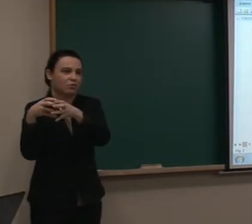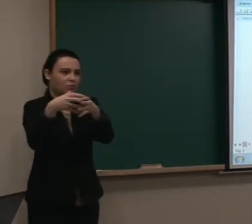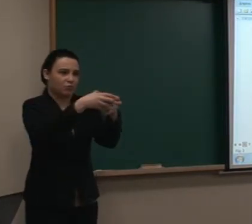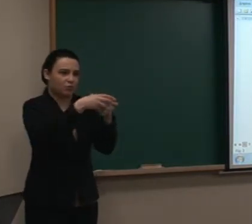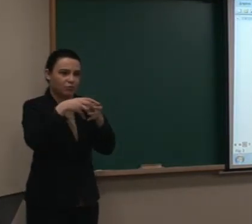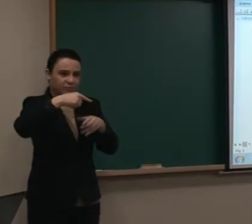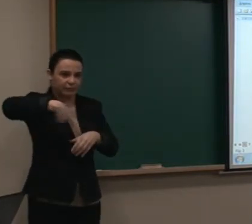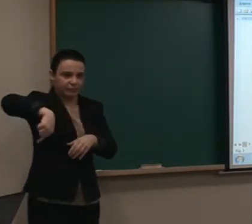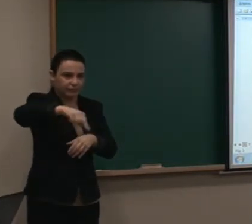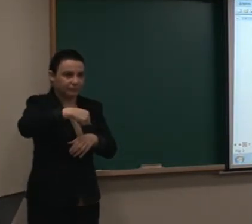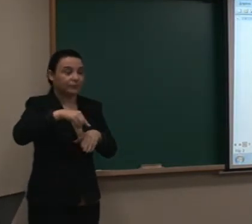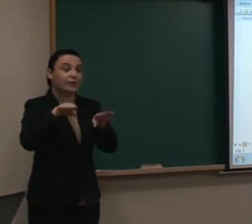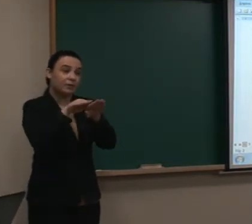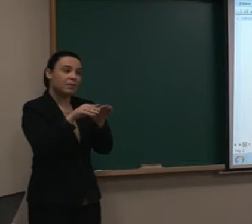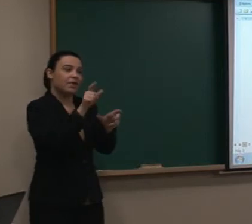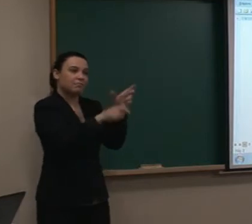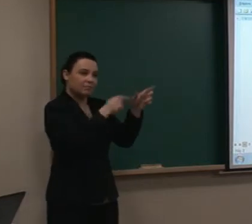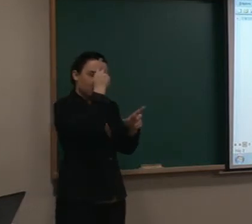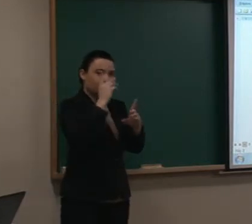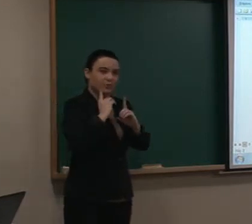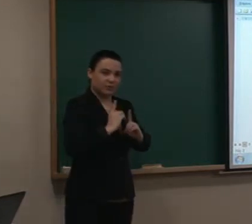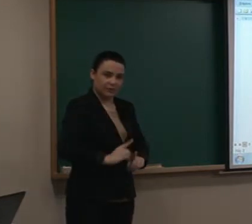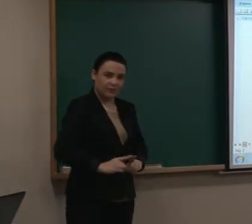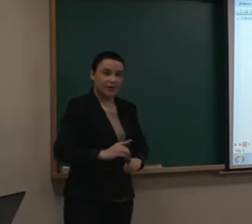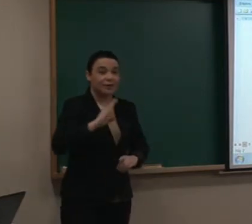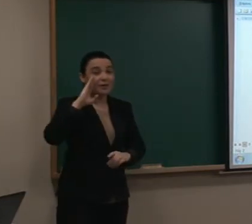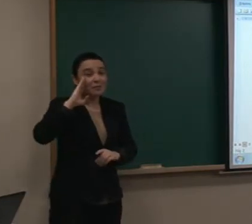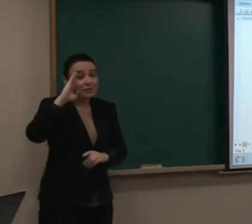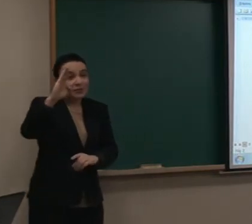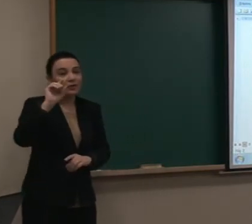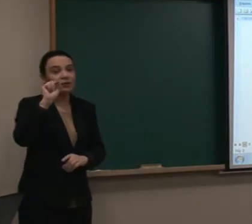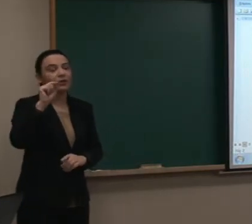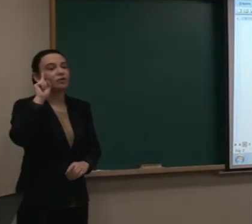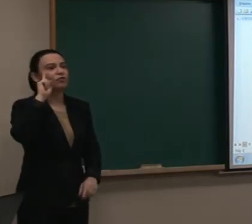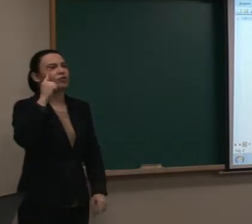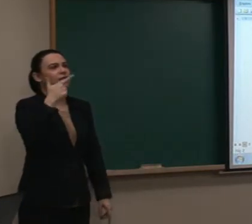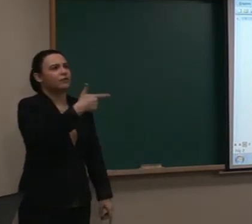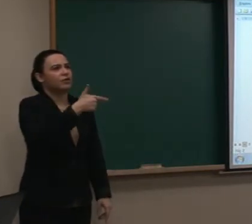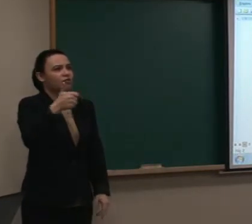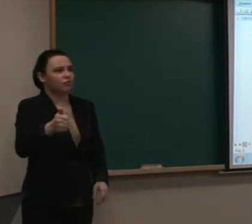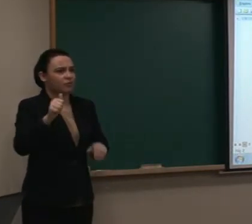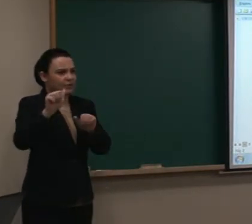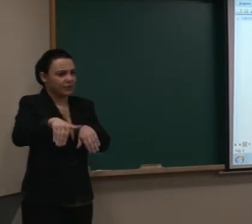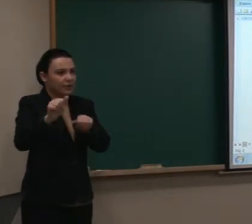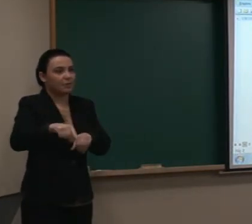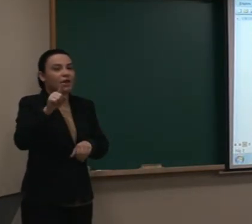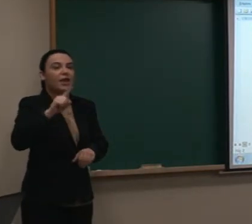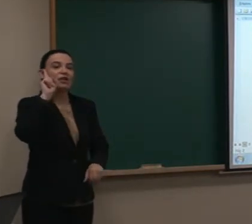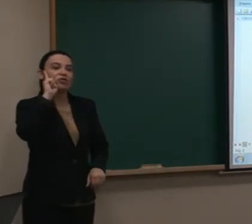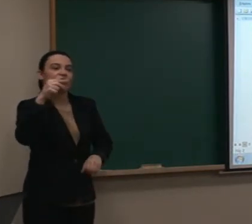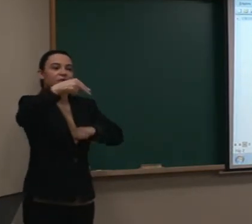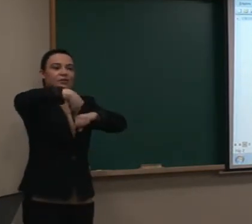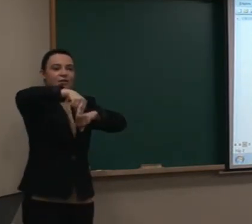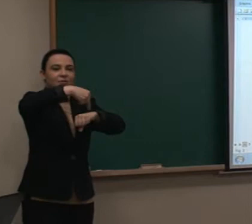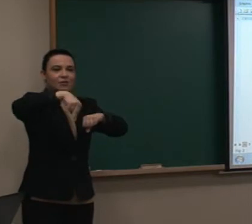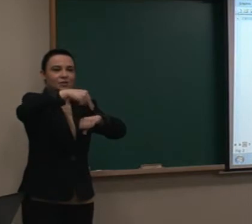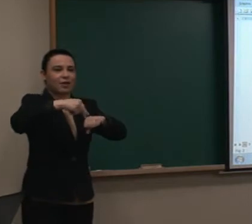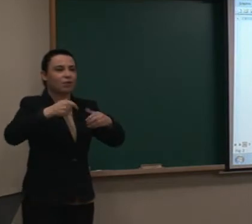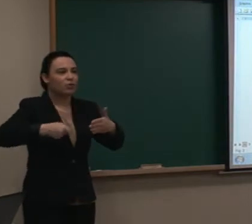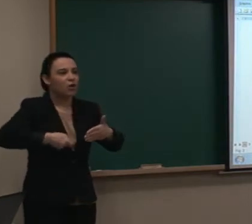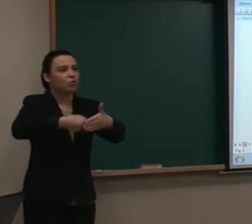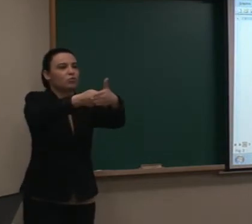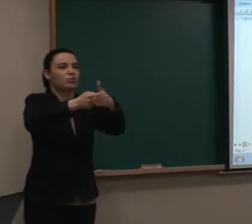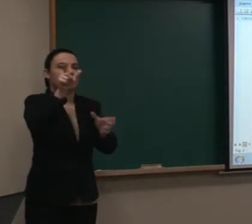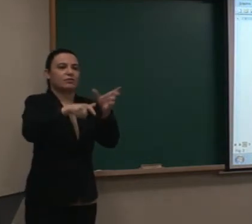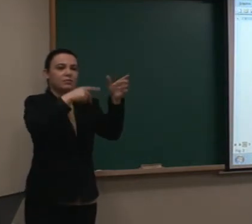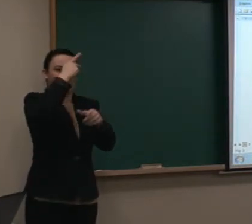e para pessoas com deficiência, especialmente nos dias 21 de setembro, Dia Nacional da Luta da Pessoa com Deficiência,